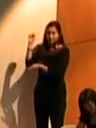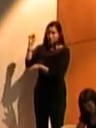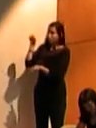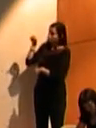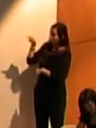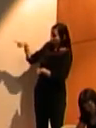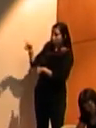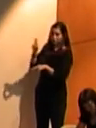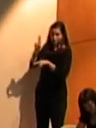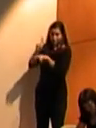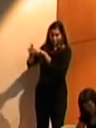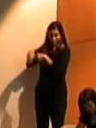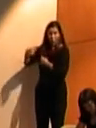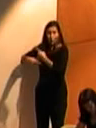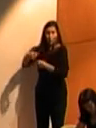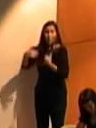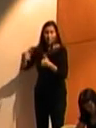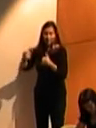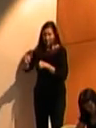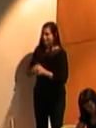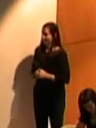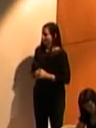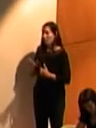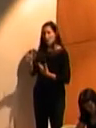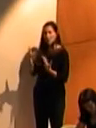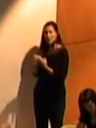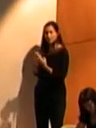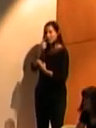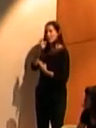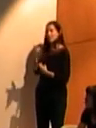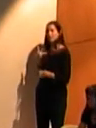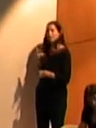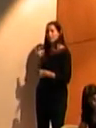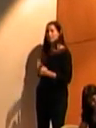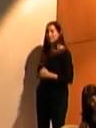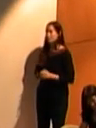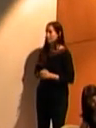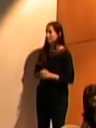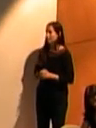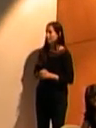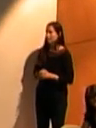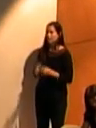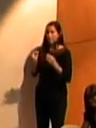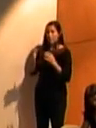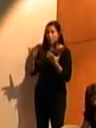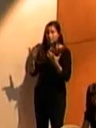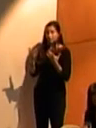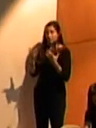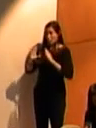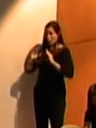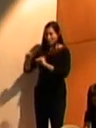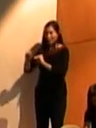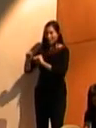à cette restructuration. Mais c'est un exemple intéressant, en tout cas, sur une application à plus grande